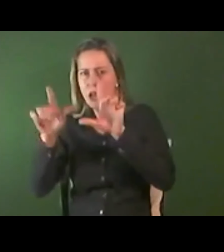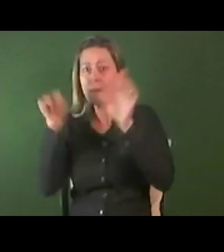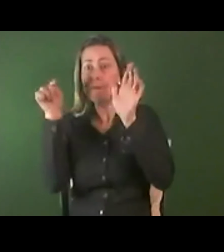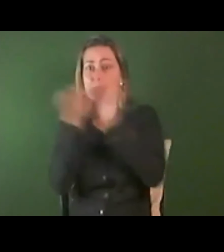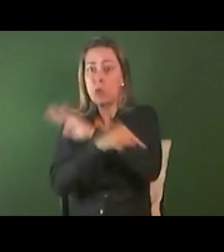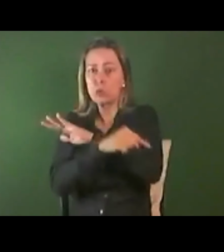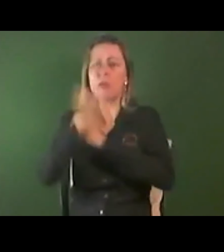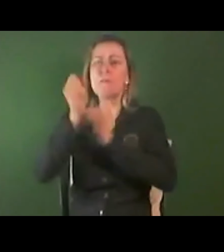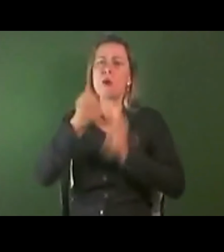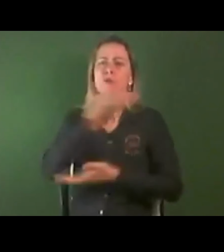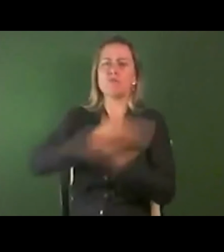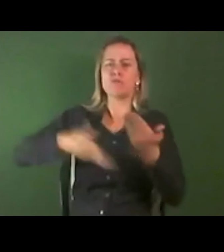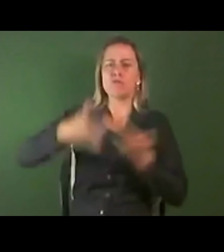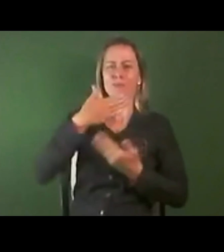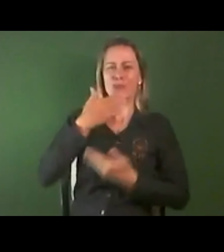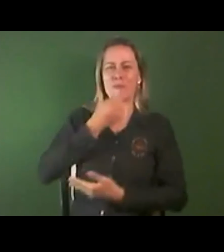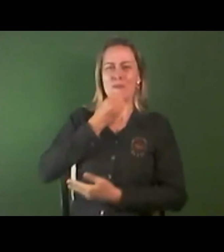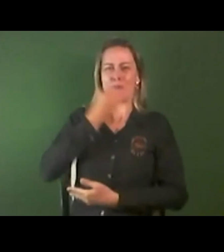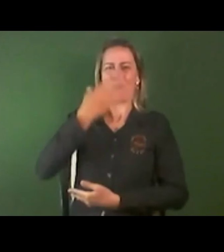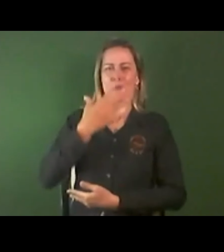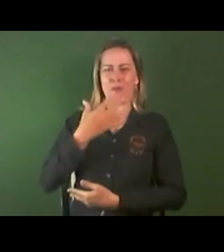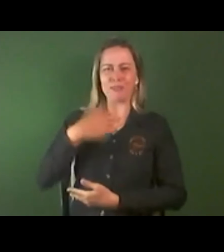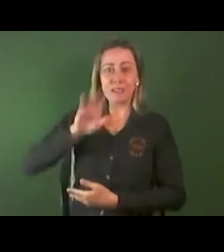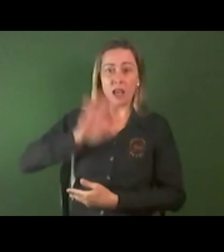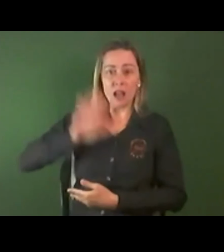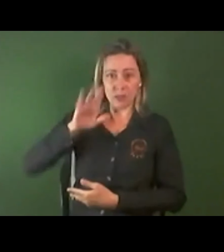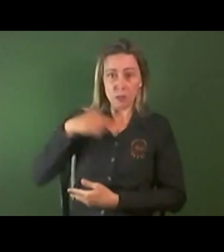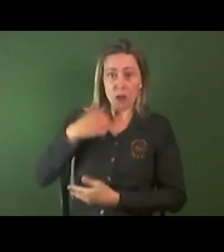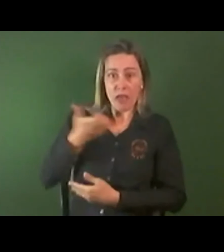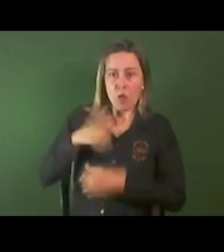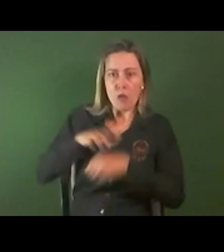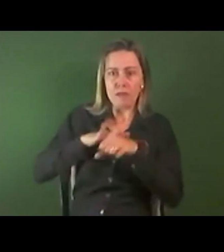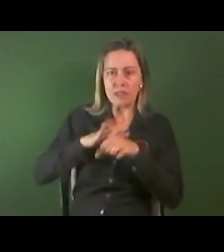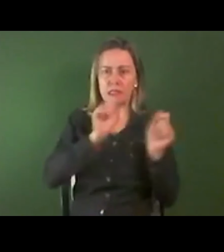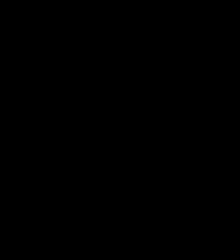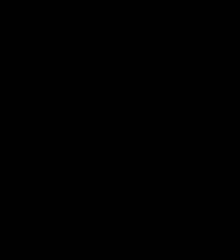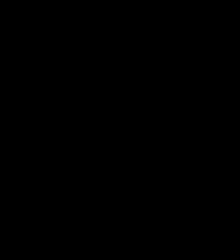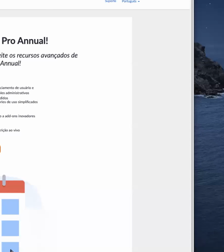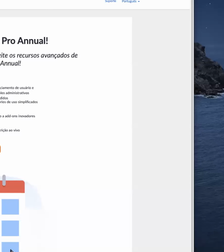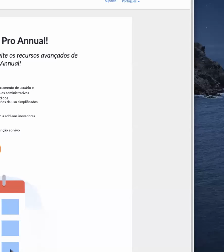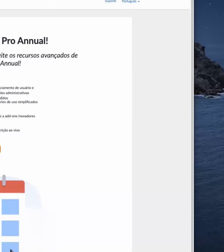interagir, melhor. Tá bom? Então, eu vou começar compartilhando aqui.